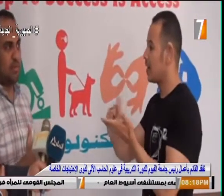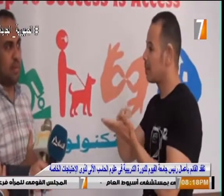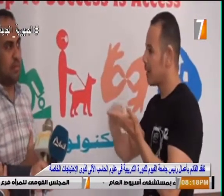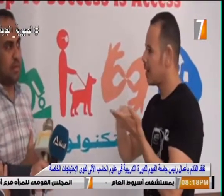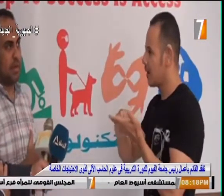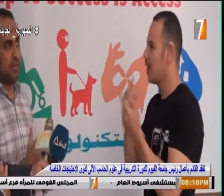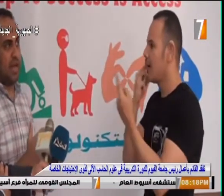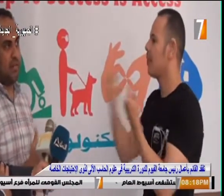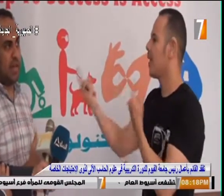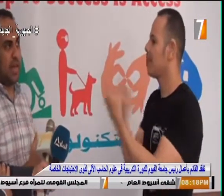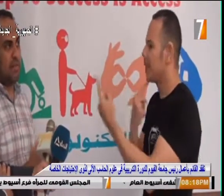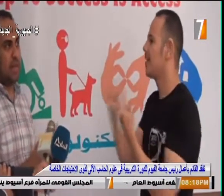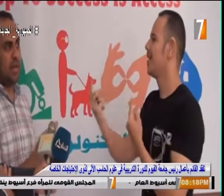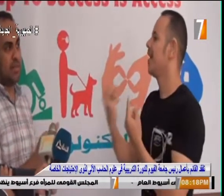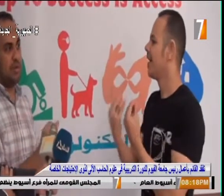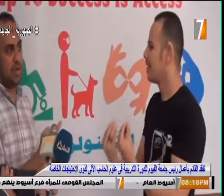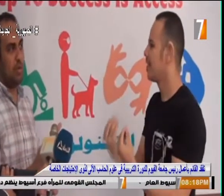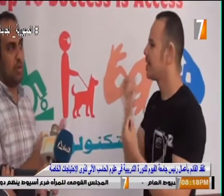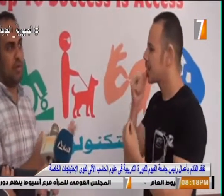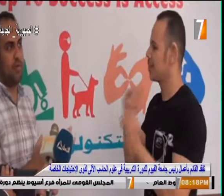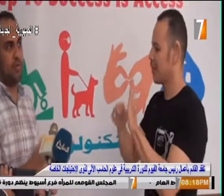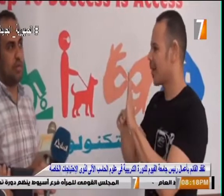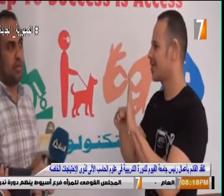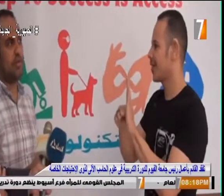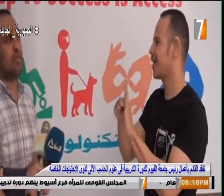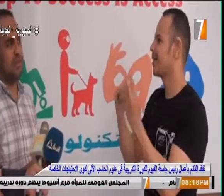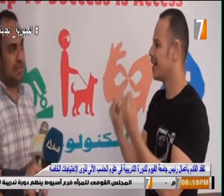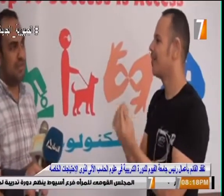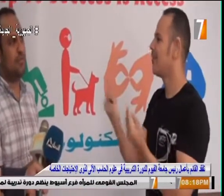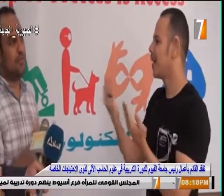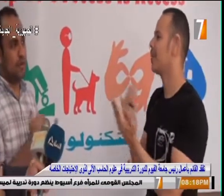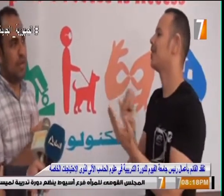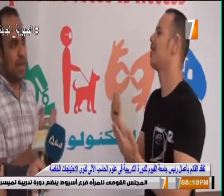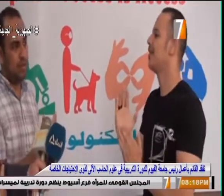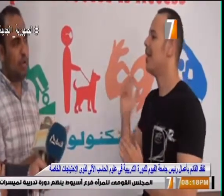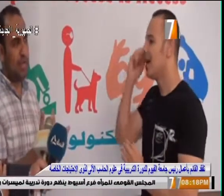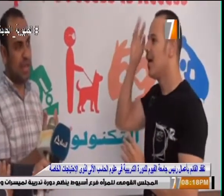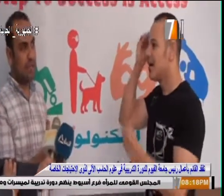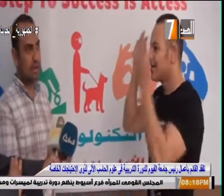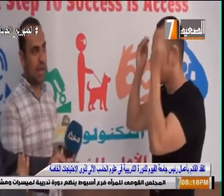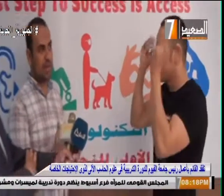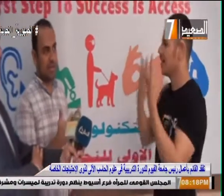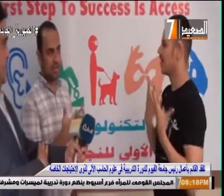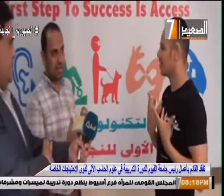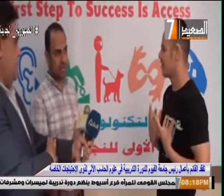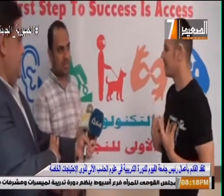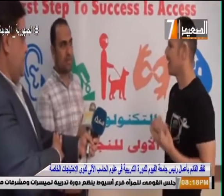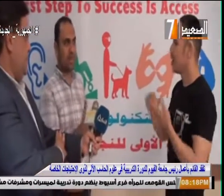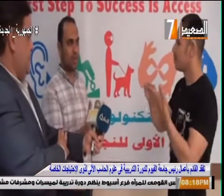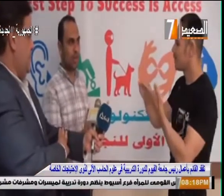تمام، لكن مع حد بيتكلم لازم يكتب له عشان يفهموه. فهو بيعلمه او بيتكلم معاه مع اللي بيسمع، بيكلمه واحده واحده